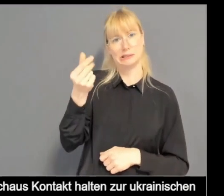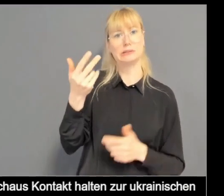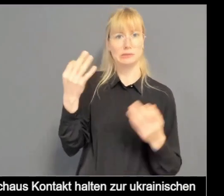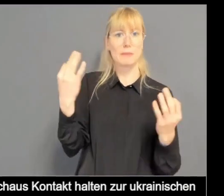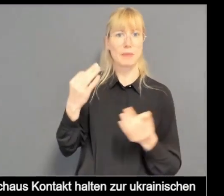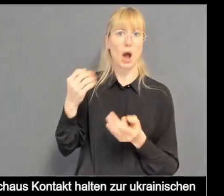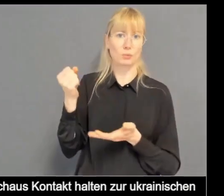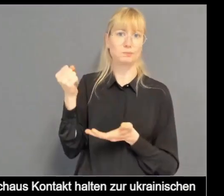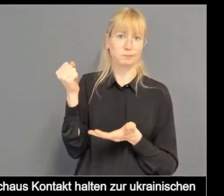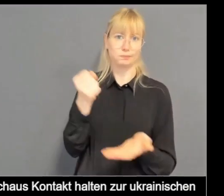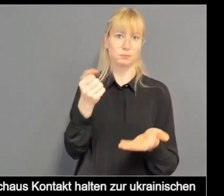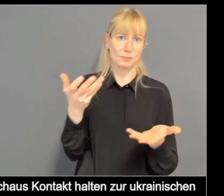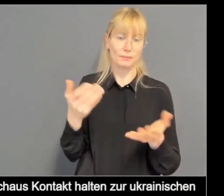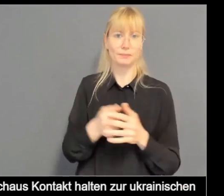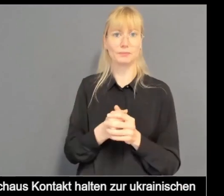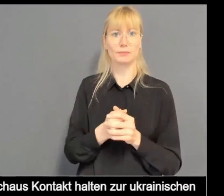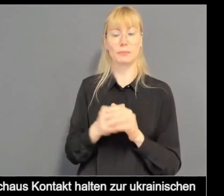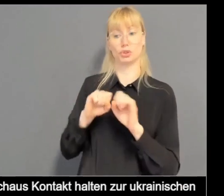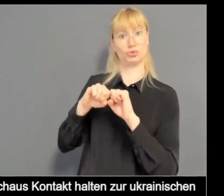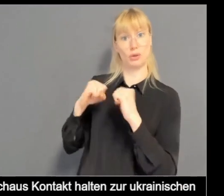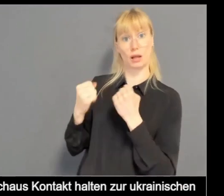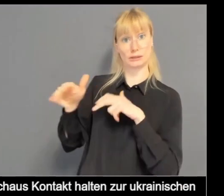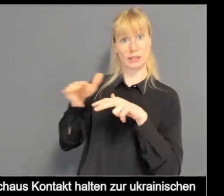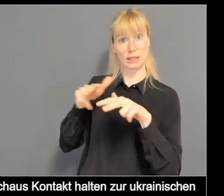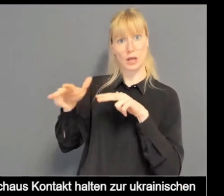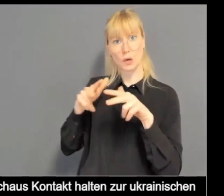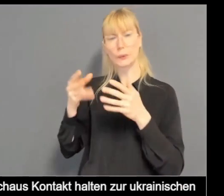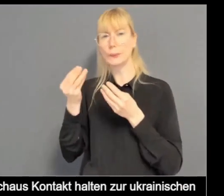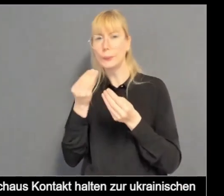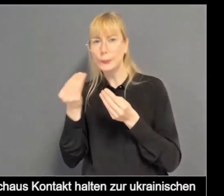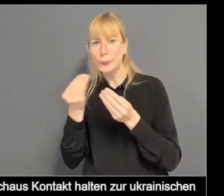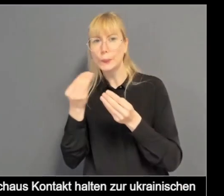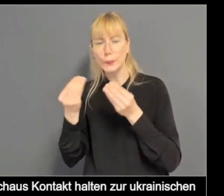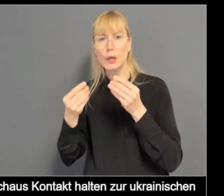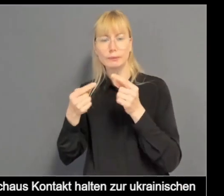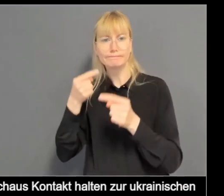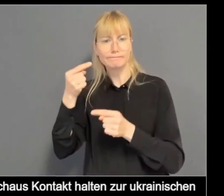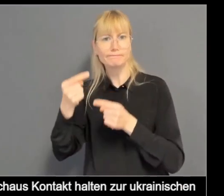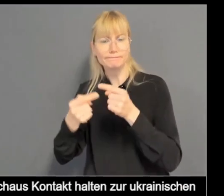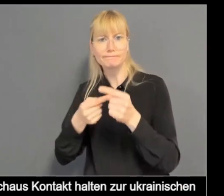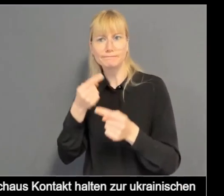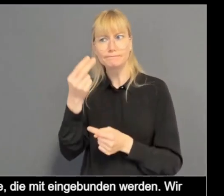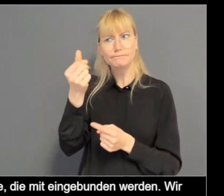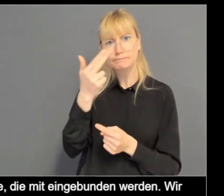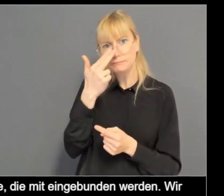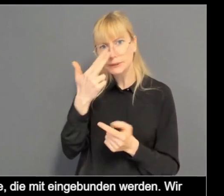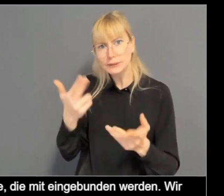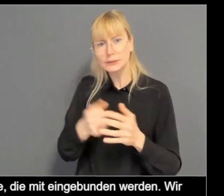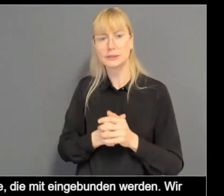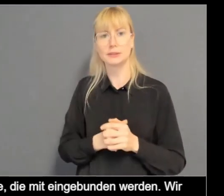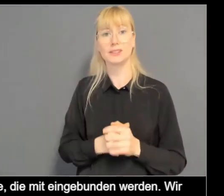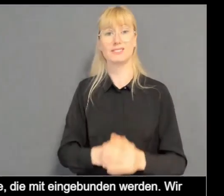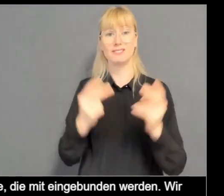Wir werden auch die entsprechenden Finanzen zur Verfügung stellen, sind da auch in Abstimmung innerhalb der Staatsregierung, die laufen auch